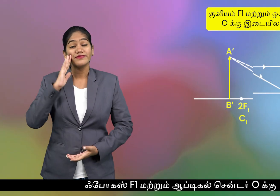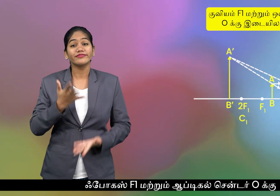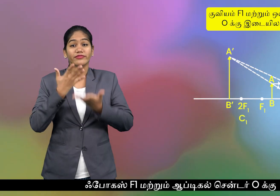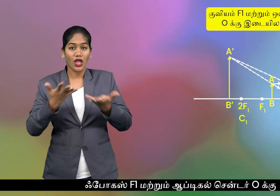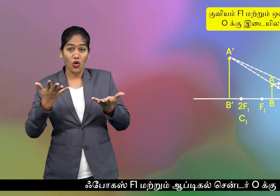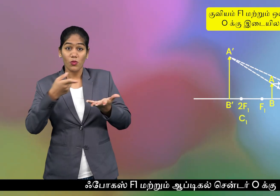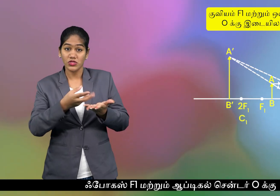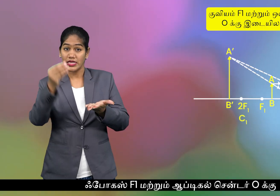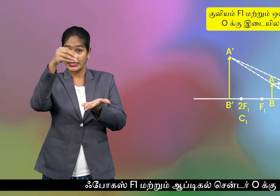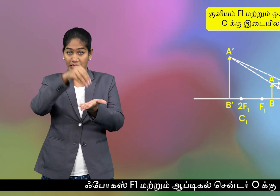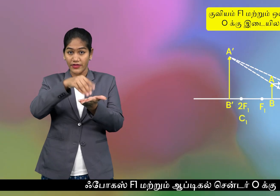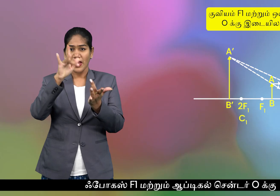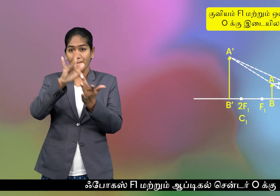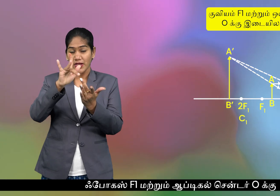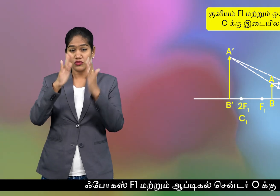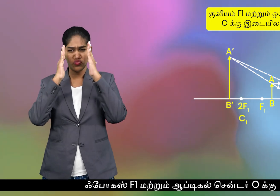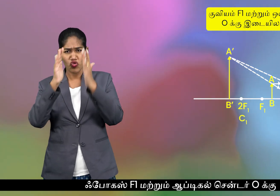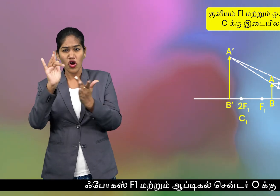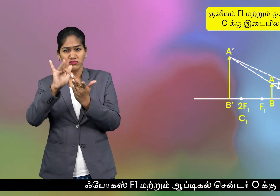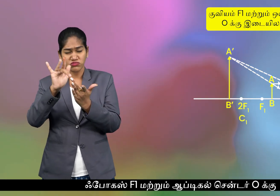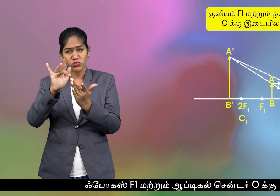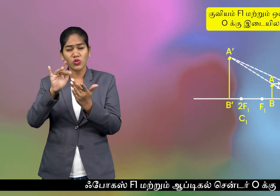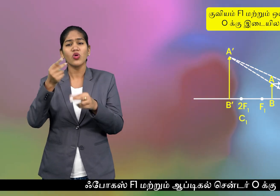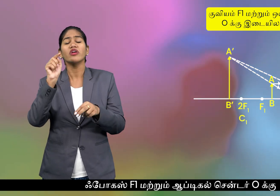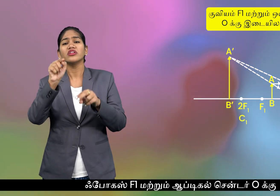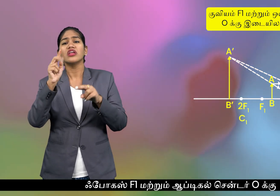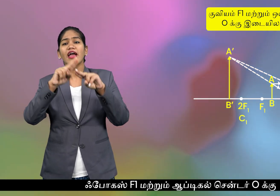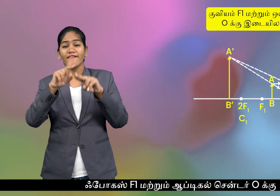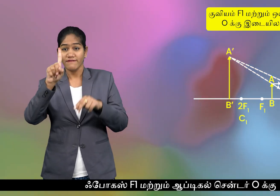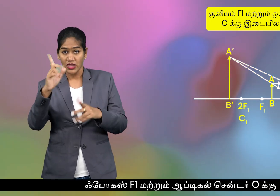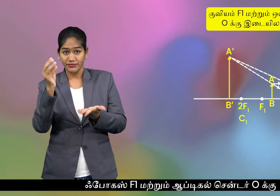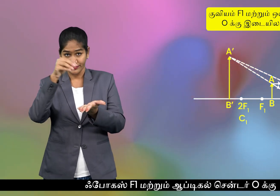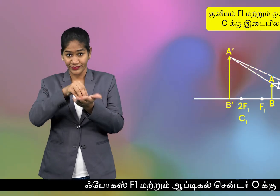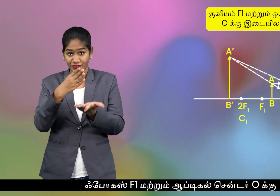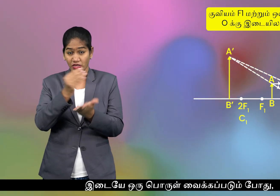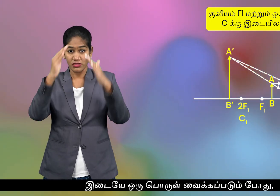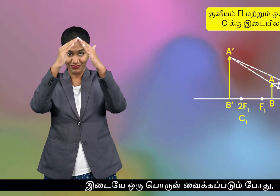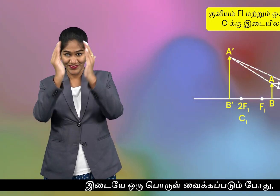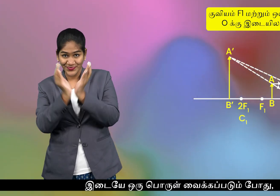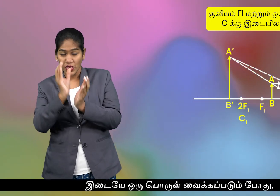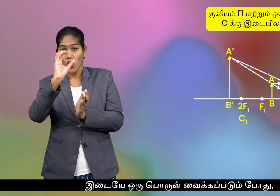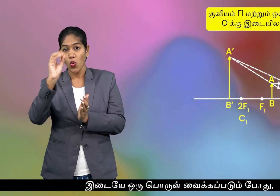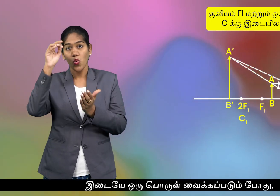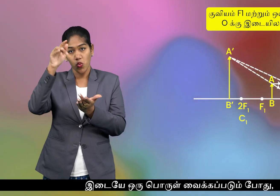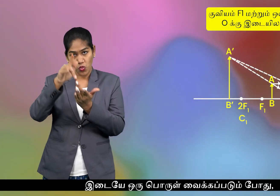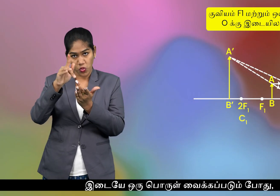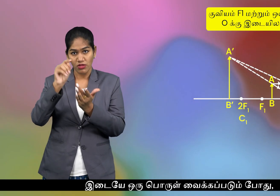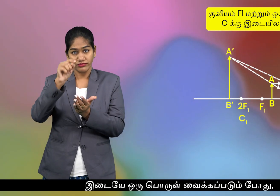குவிமையம் F1 மற்றும் ஒளியியல் மையம் Oவுக்கு இடையே ஒரு பொருள்